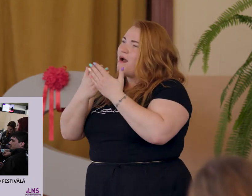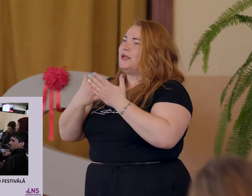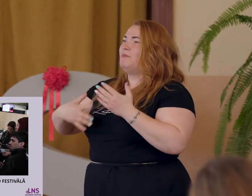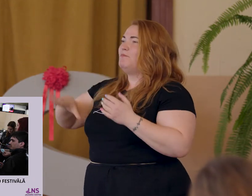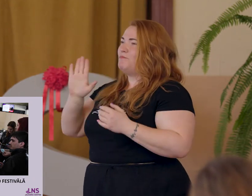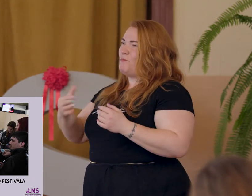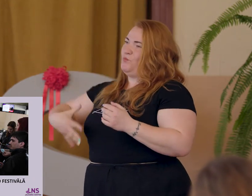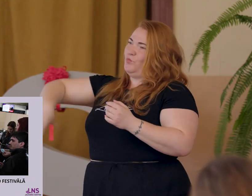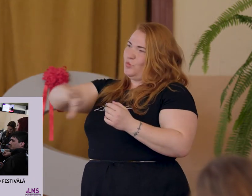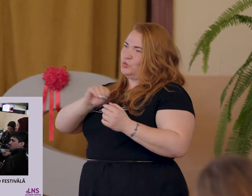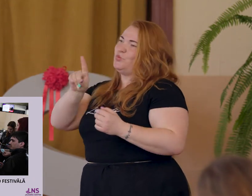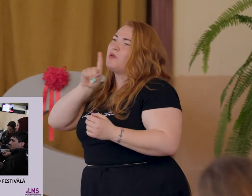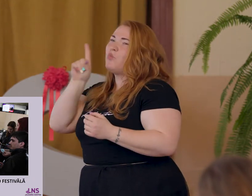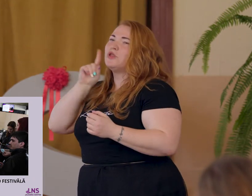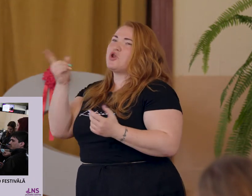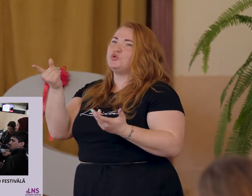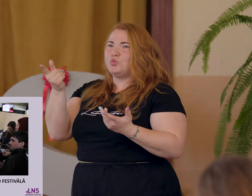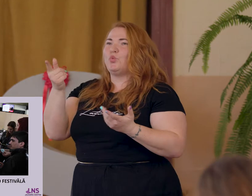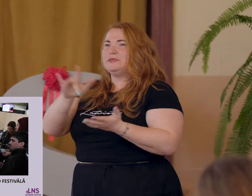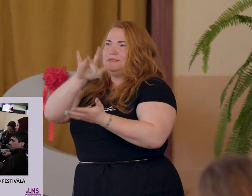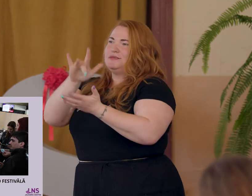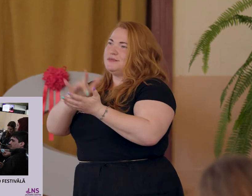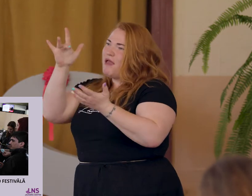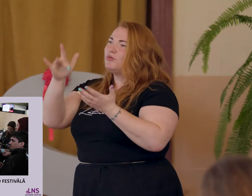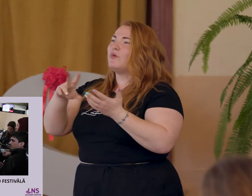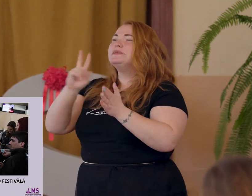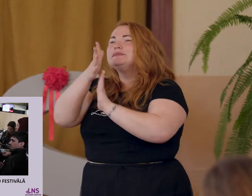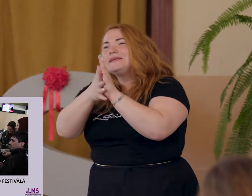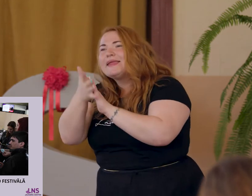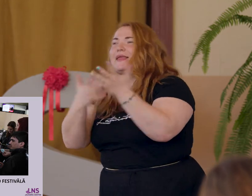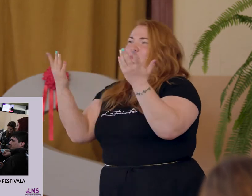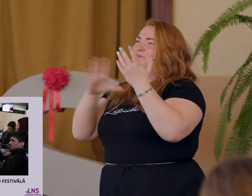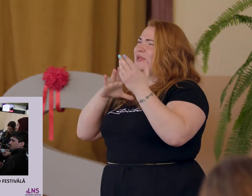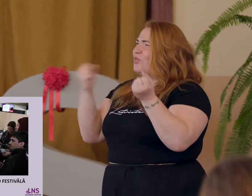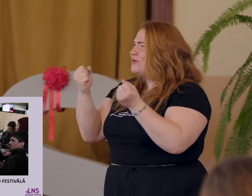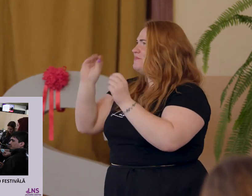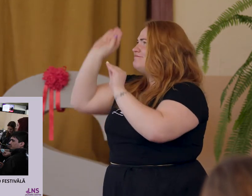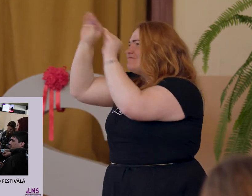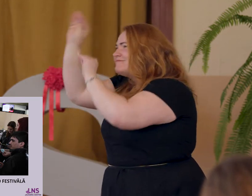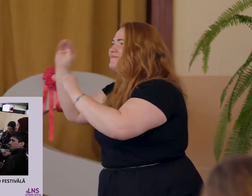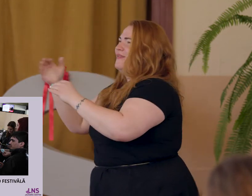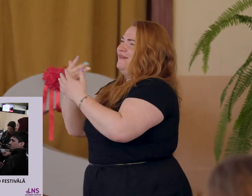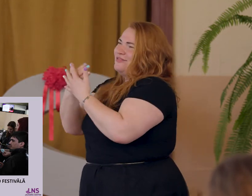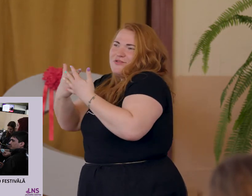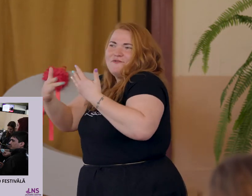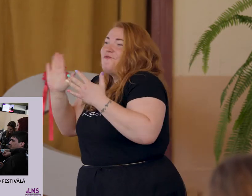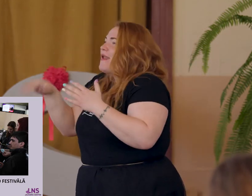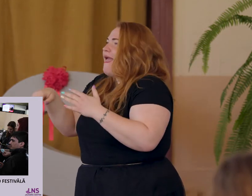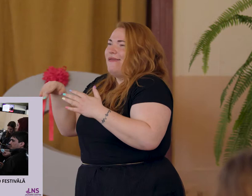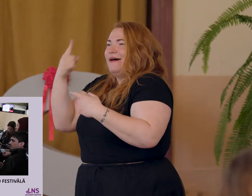organizācijas festivālā, un mēs parādījām savu organizācijas jauniešu centra, savu zīmvalodu. Mēs arī visu